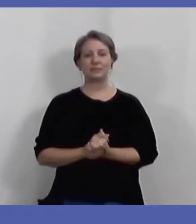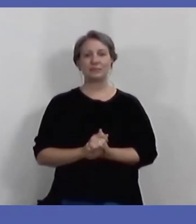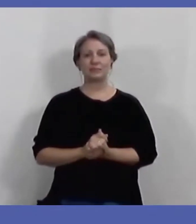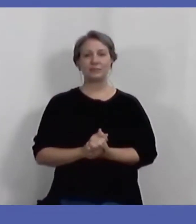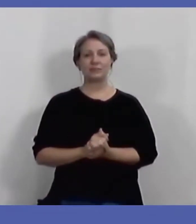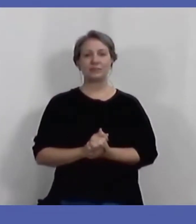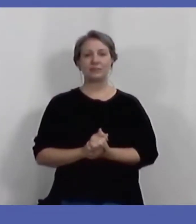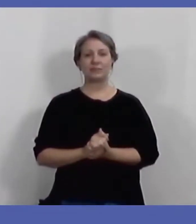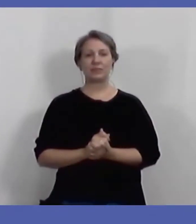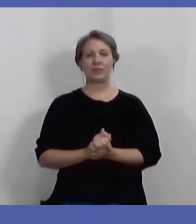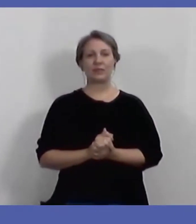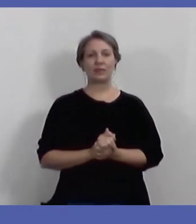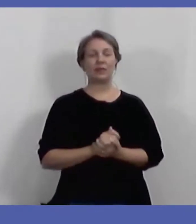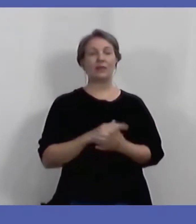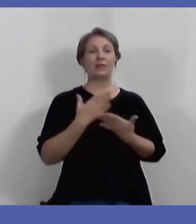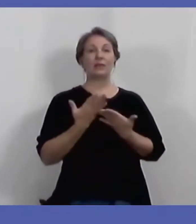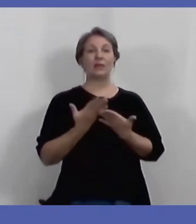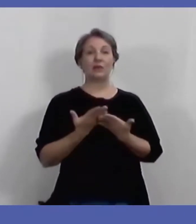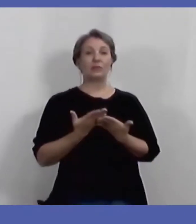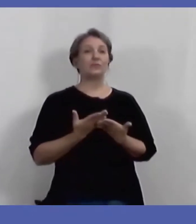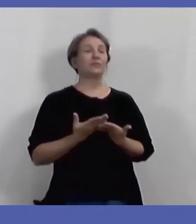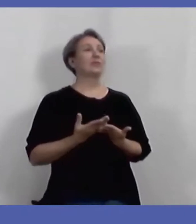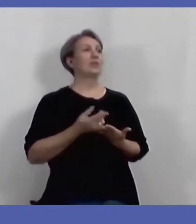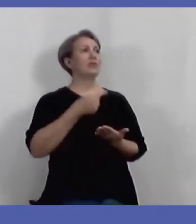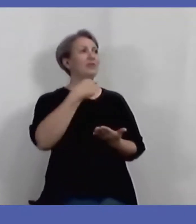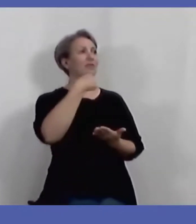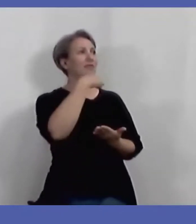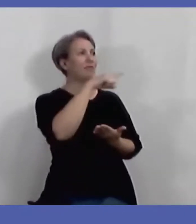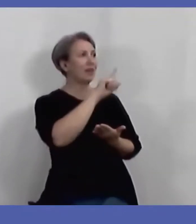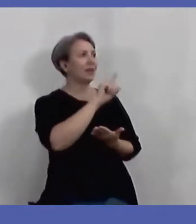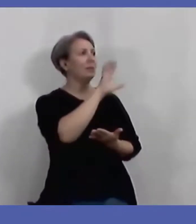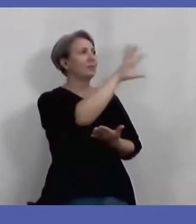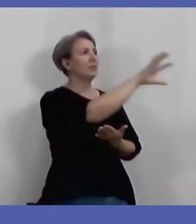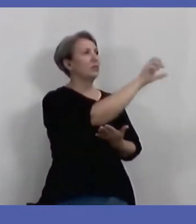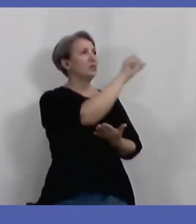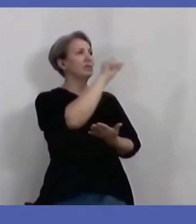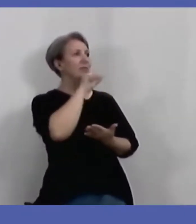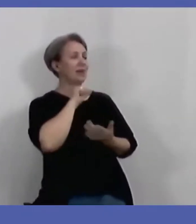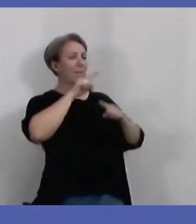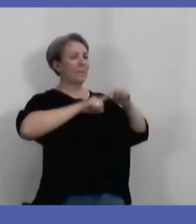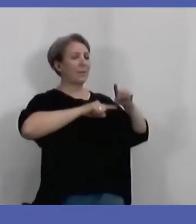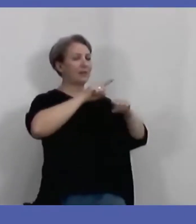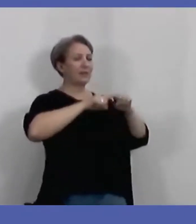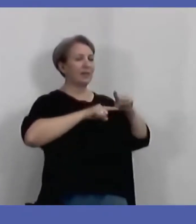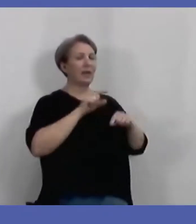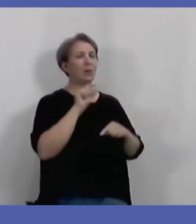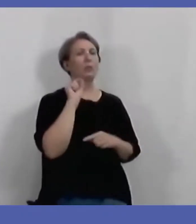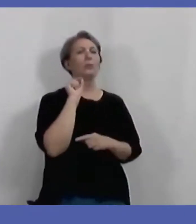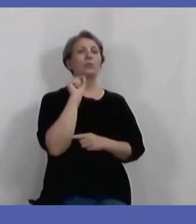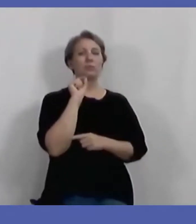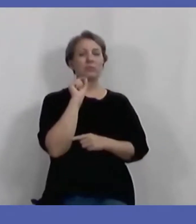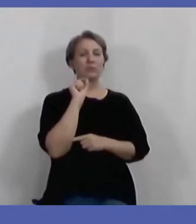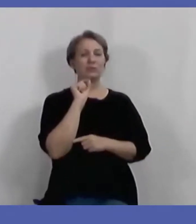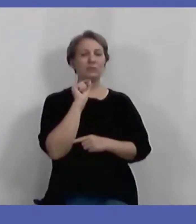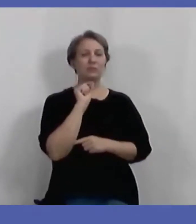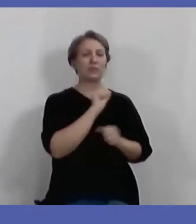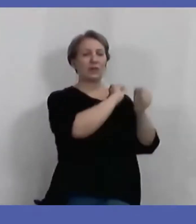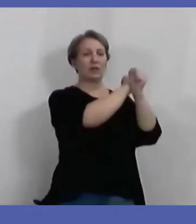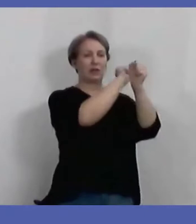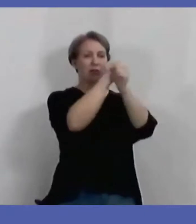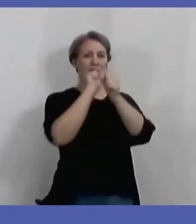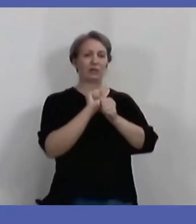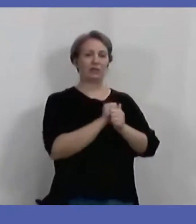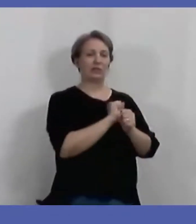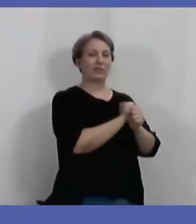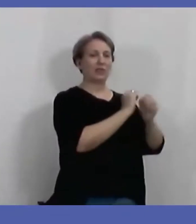trazer material de construção é para edificar a casa do Senhor. E o